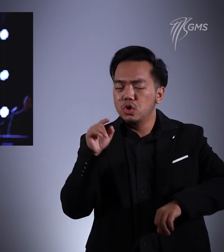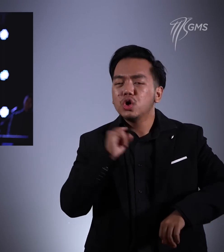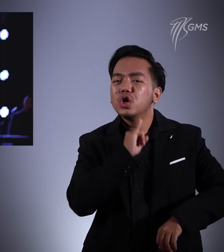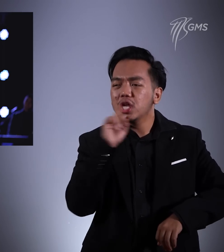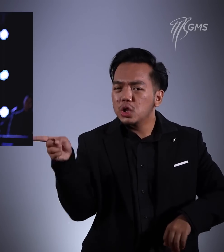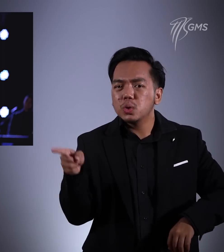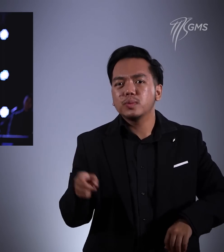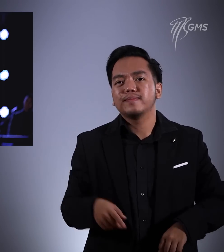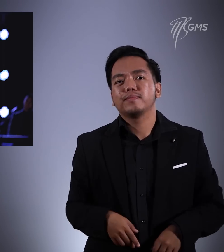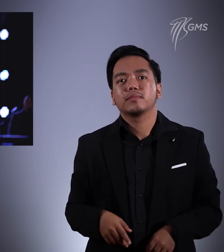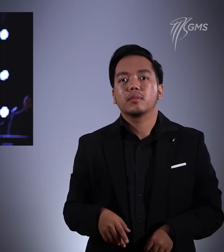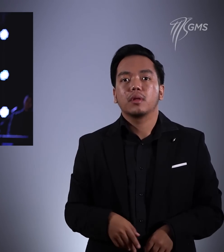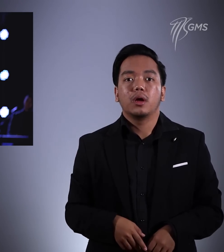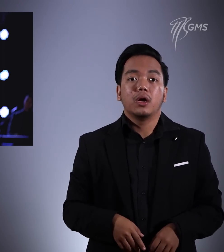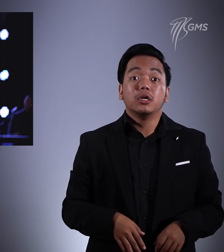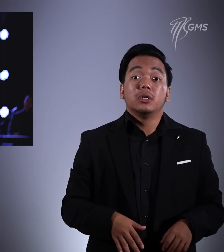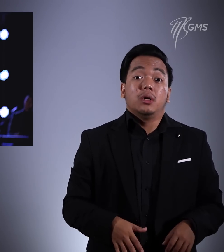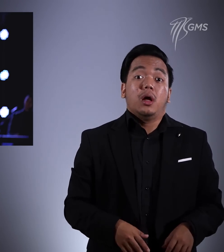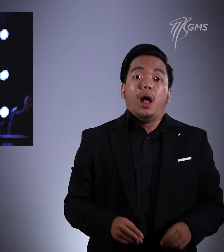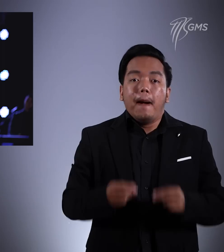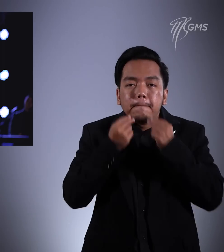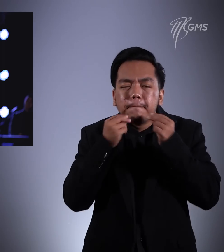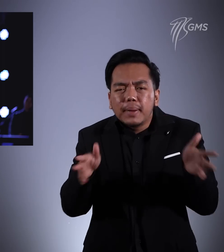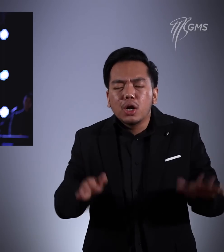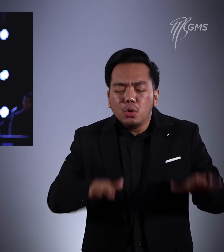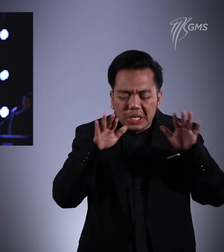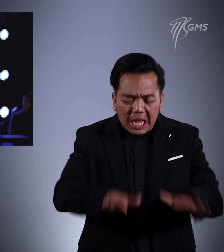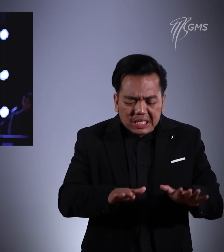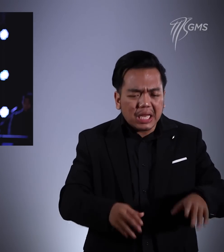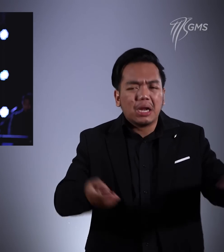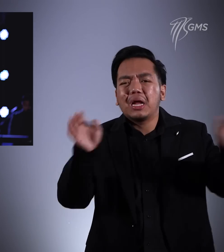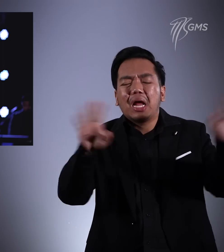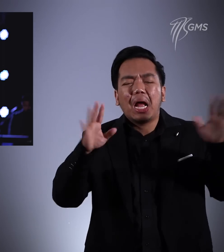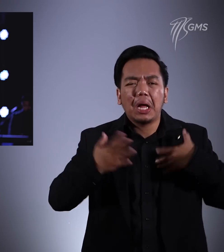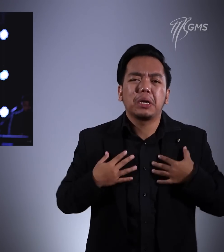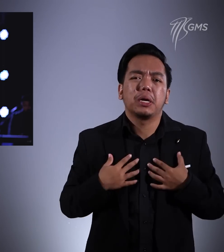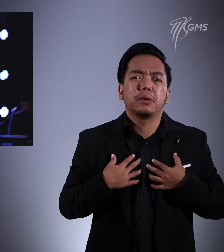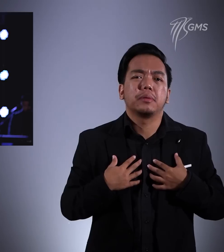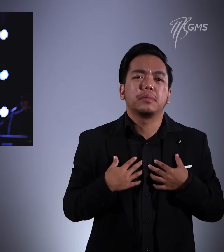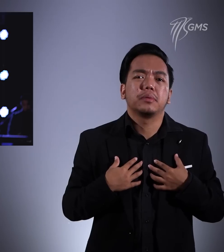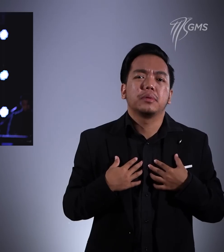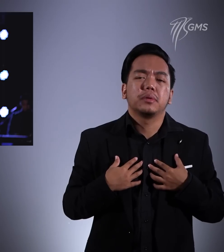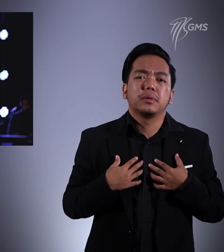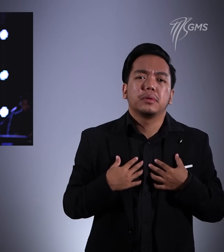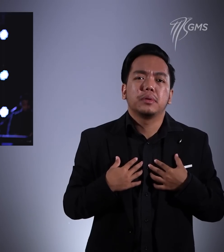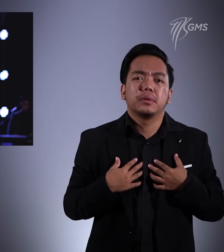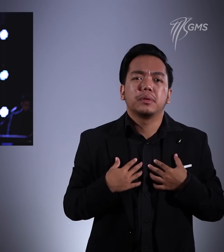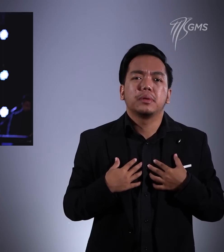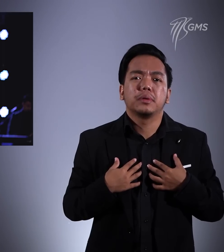Basic needs tidak ada, tidak ditemukan, atau bahan-bahan dasar. Atau full enjoyment juga nggak